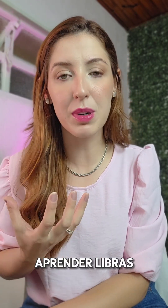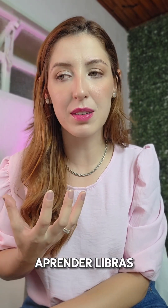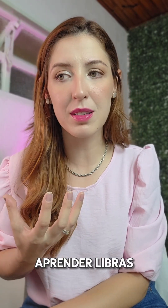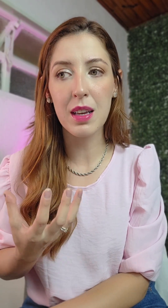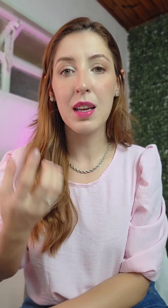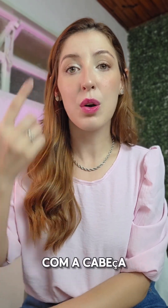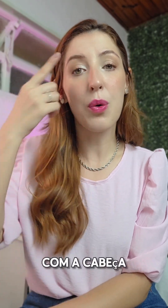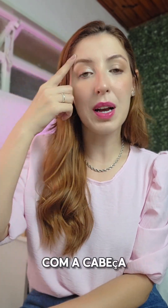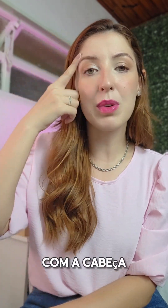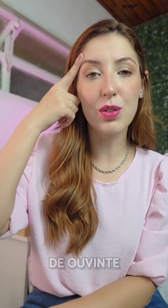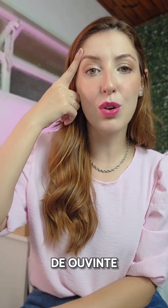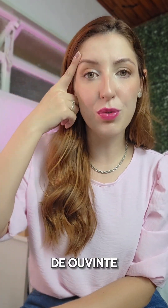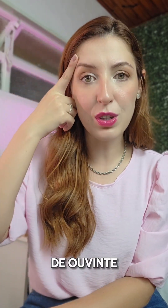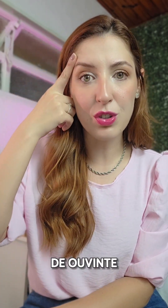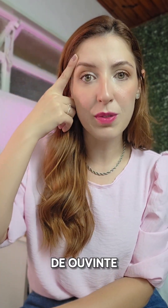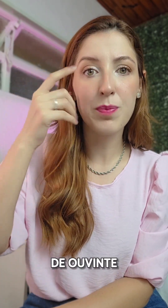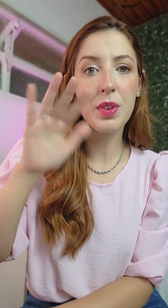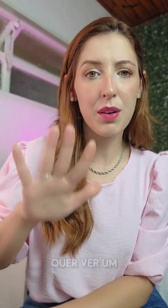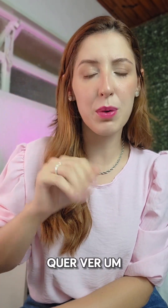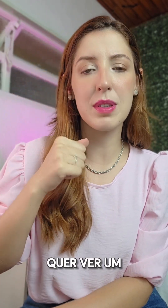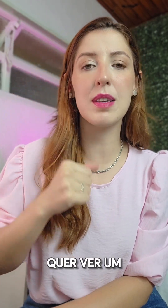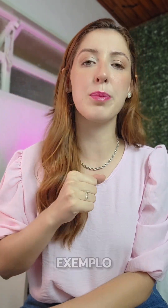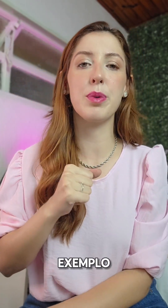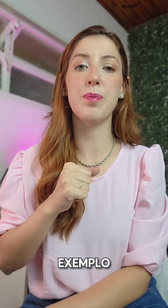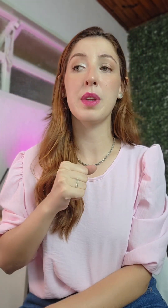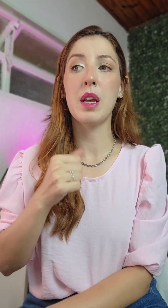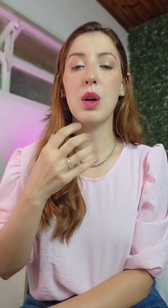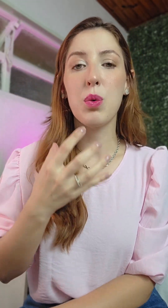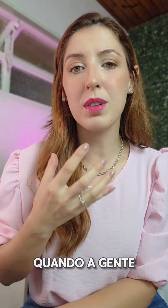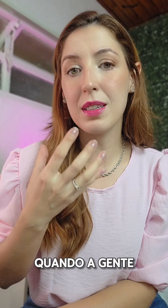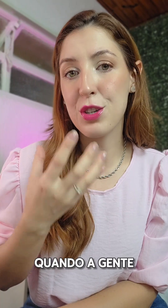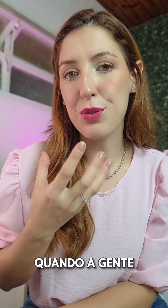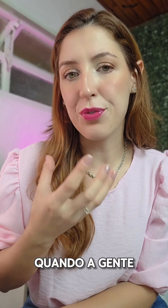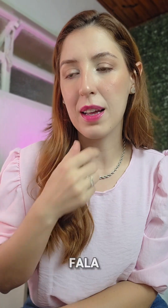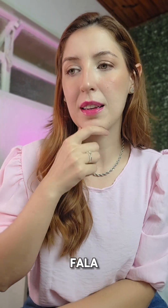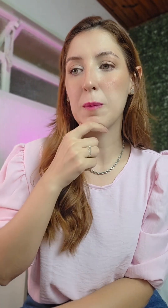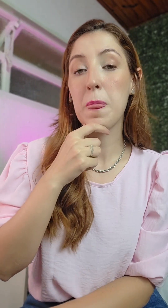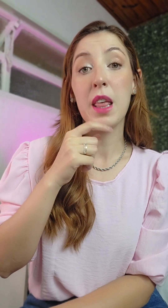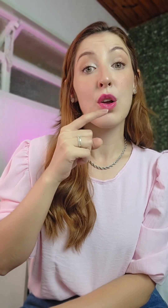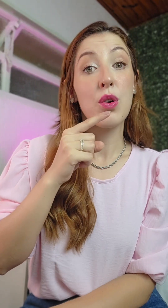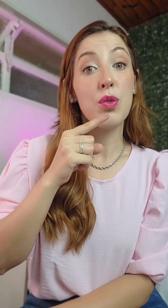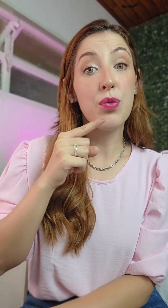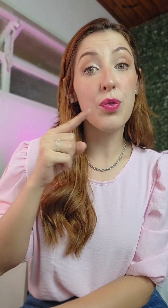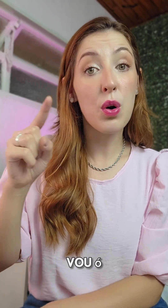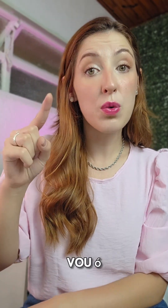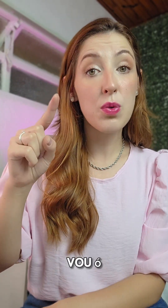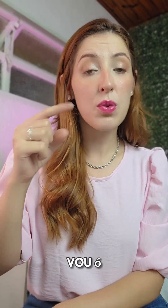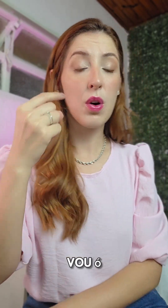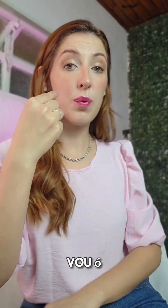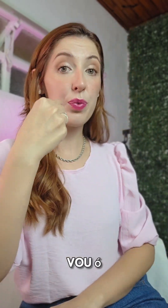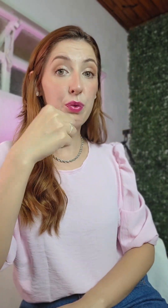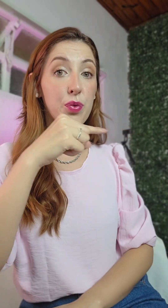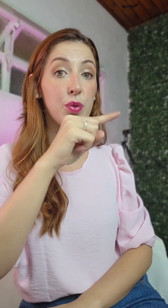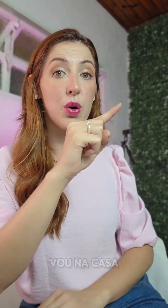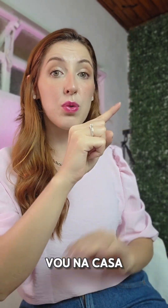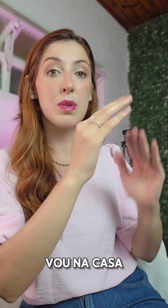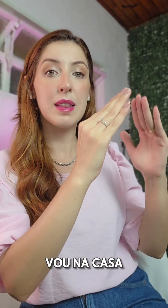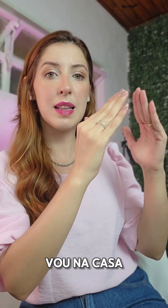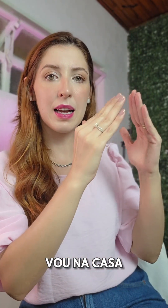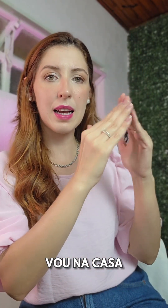Libras com a cabeça de ouvinte. Quer ver um exemplo? Quando a gente fala vou na